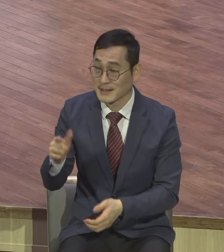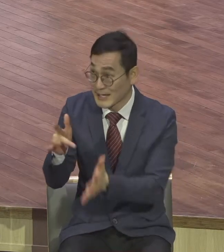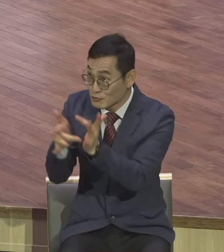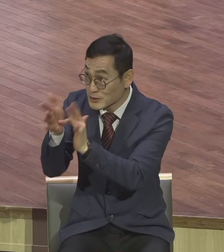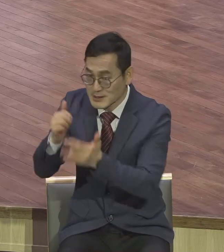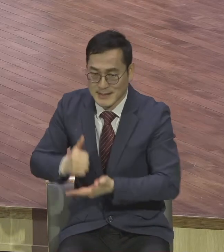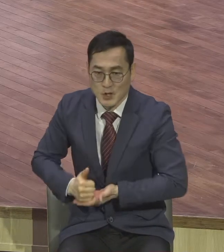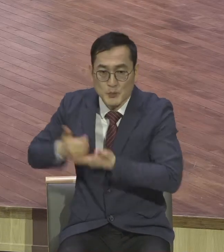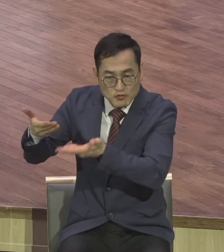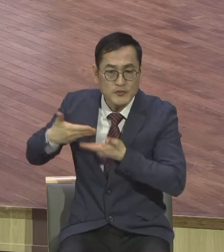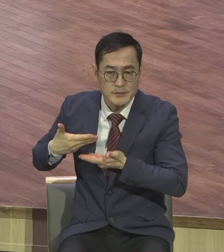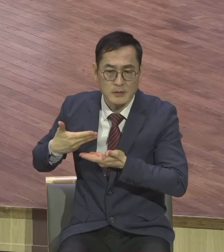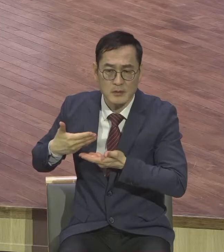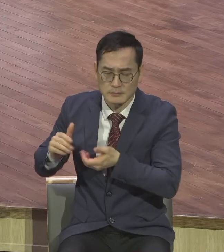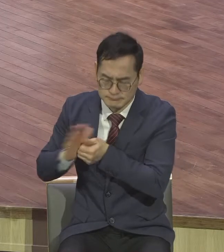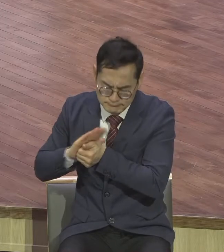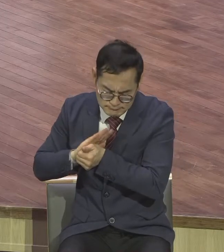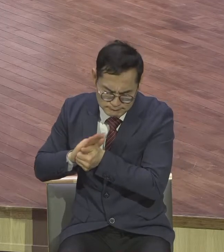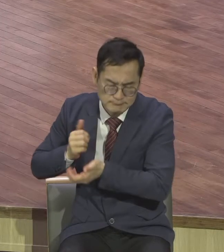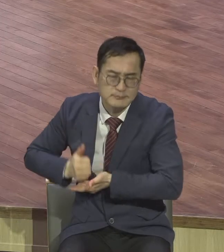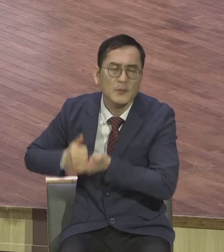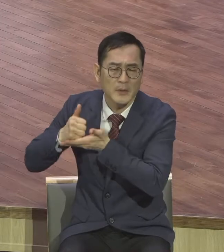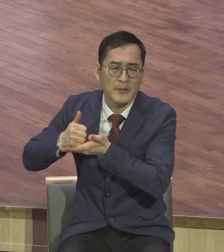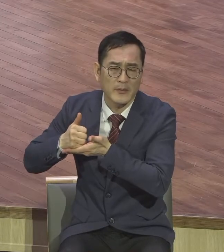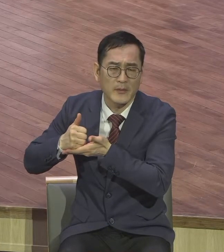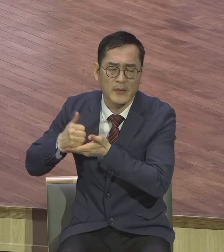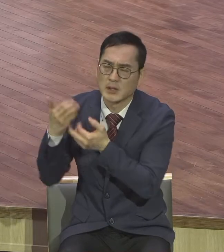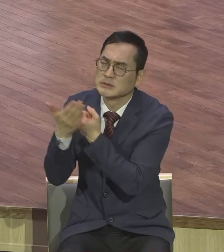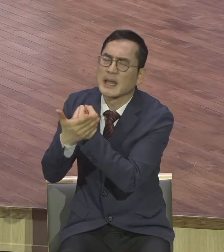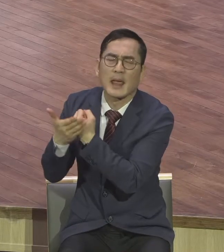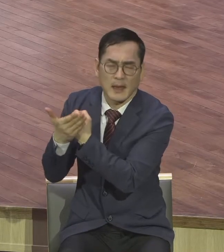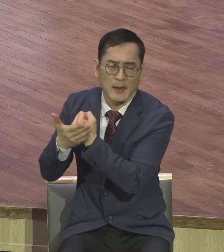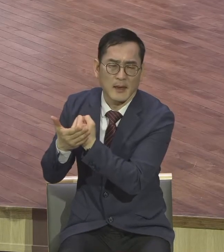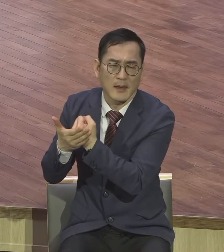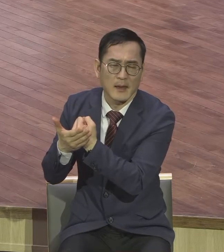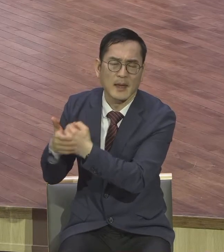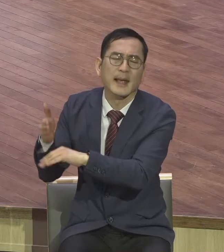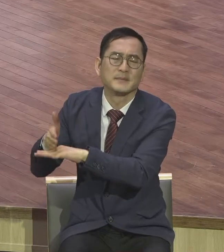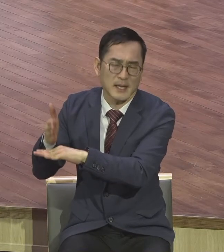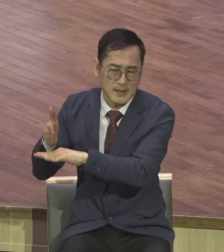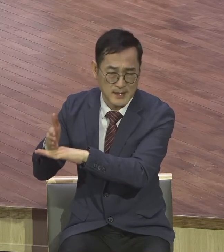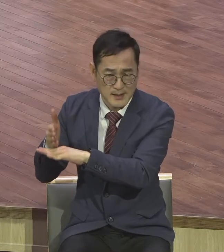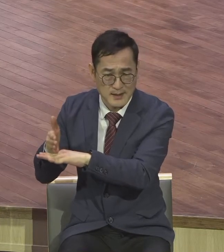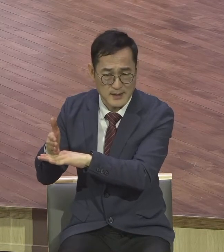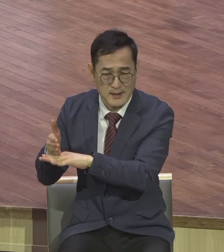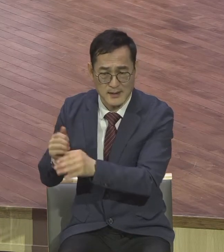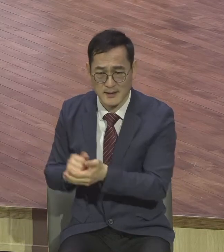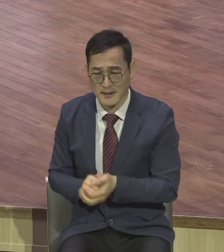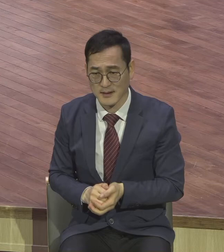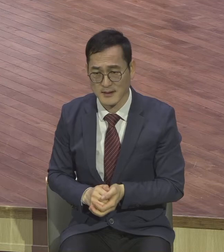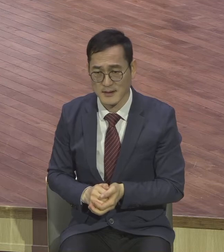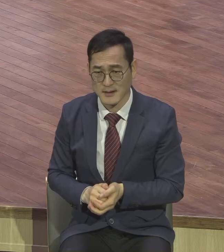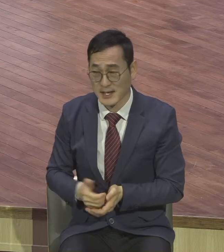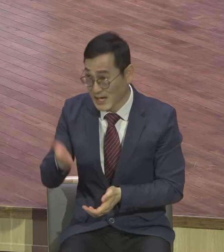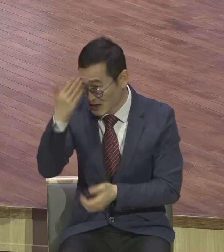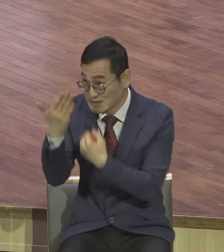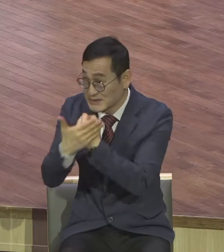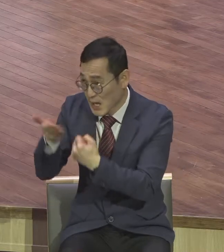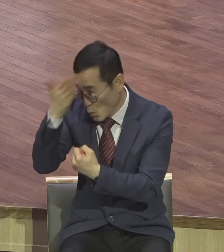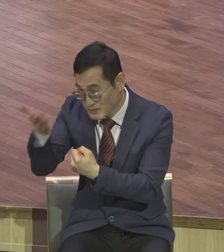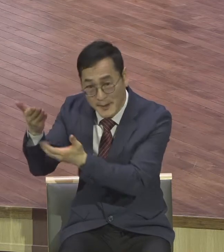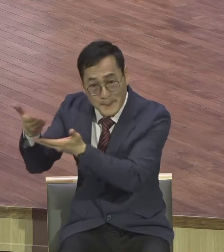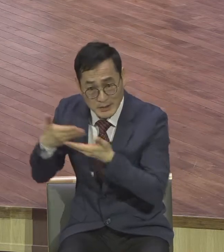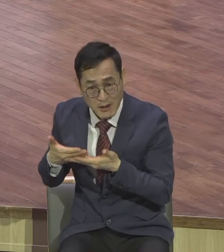존재임을 놓치면 안 돼요 이런 은혜의식 이런 감사의식 빚진 자의식을 가지고 믿음과